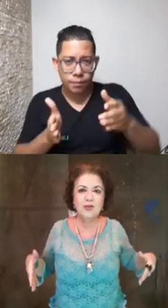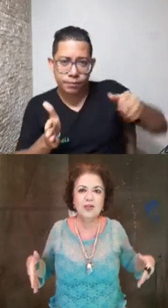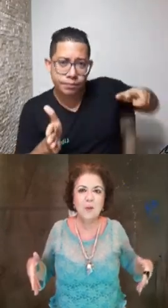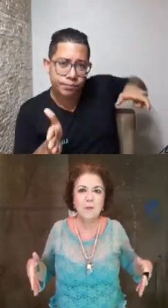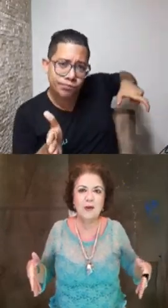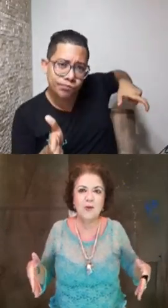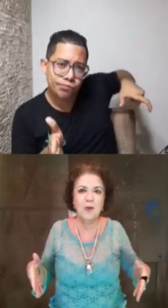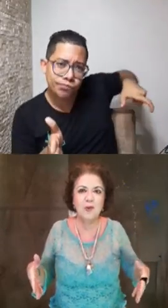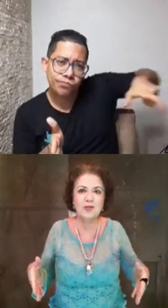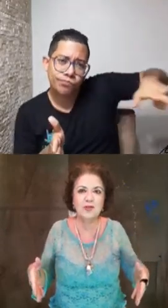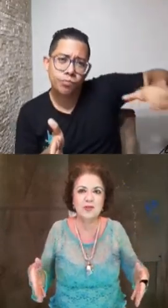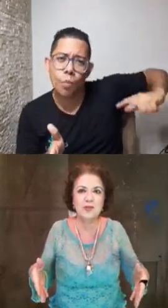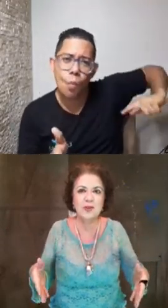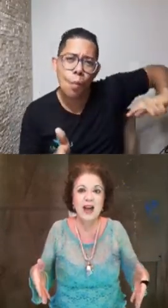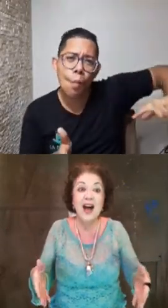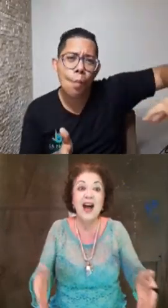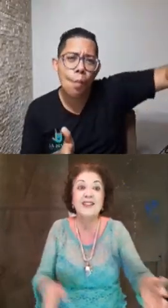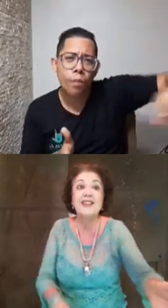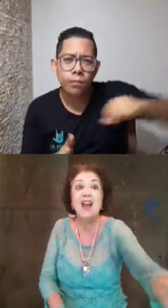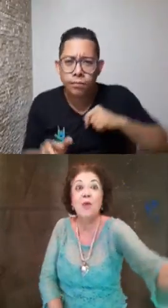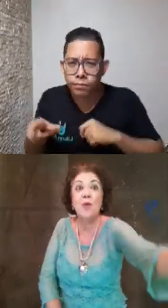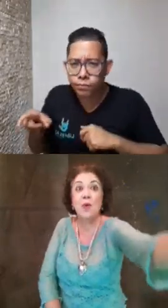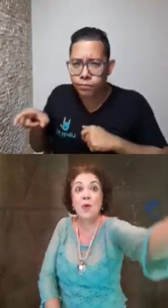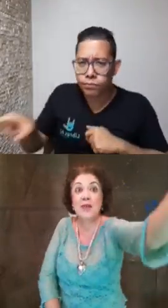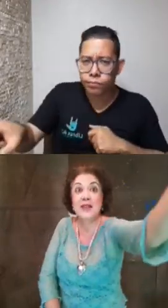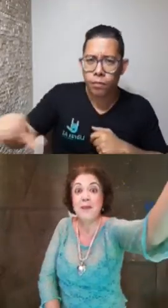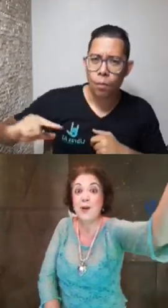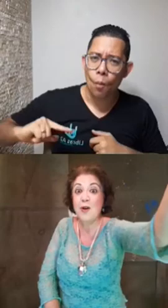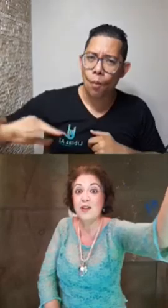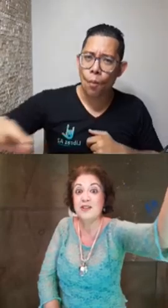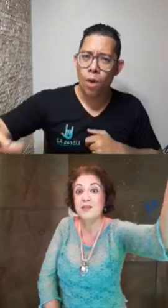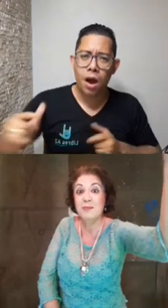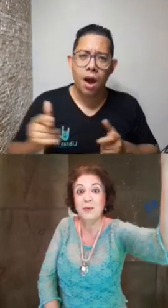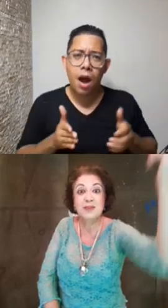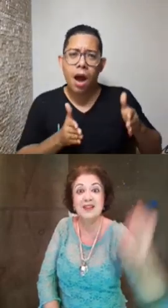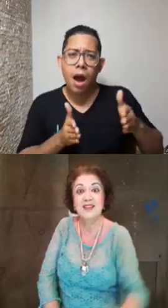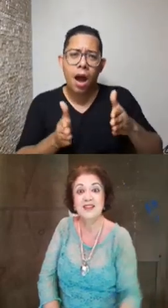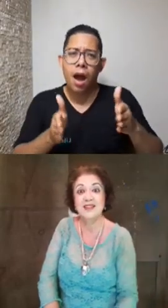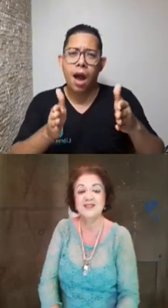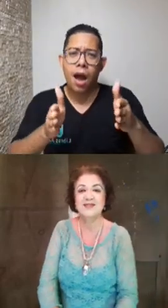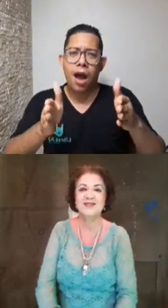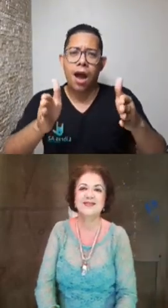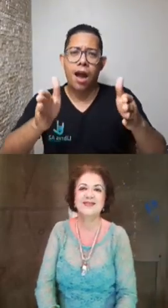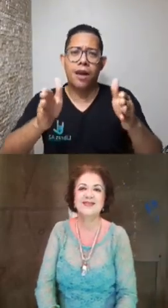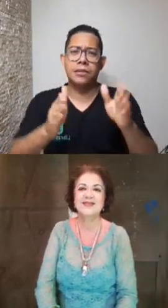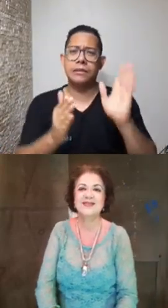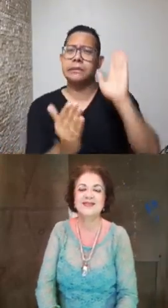todo o seu percurso, até o cume da próxima montanha.